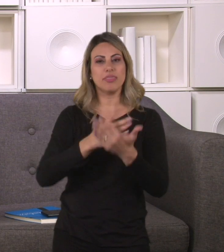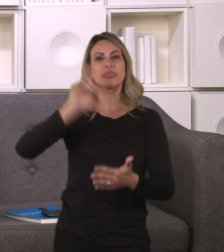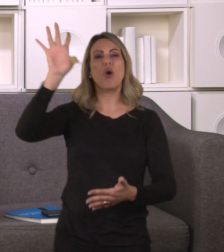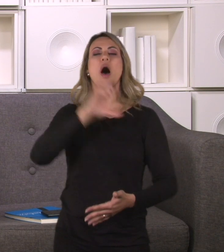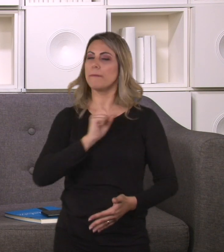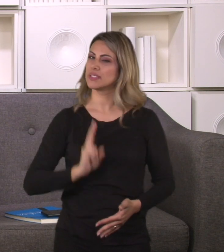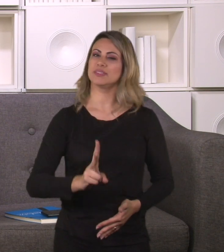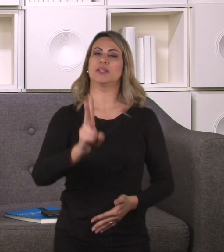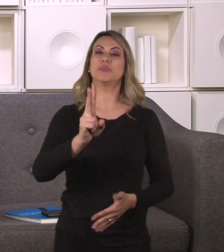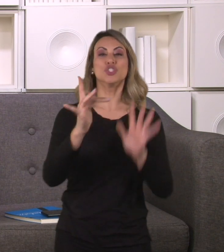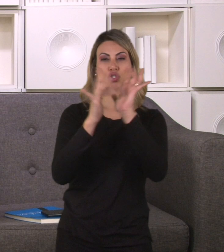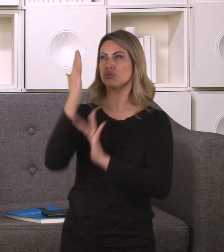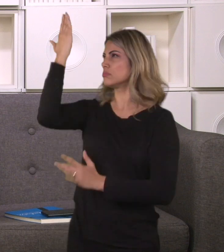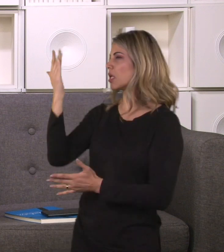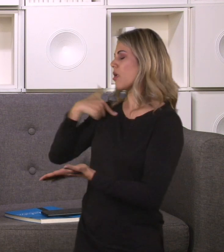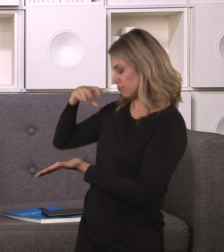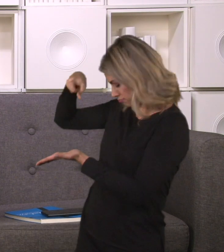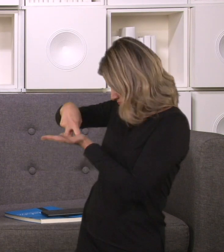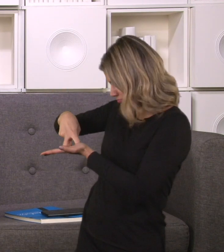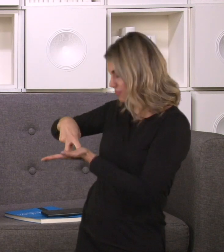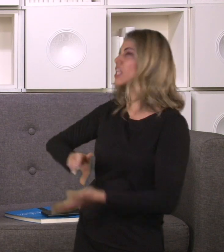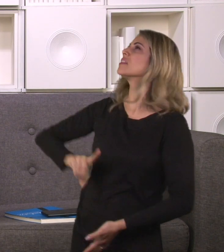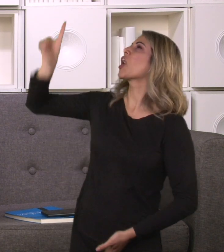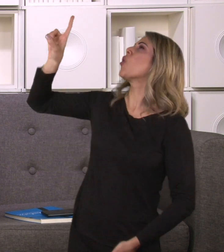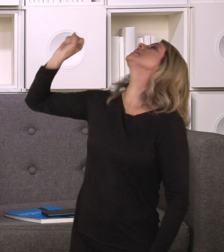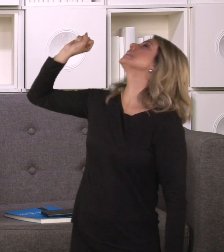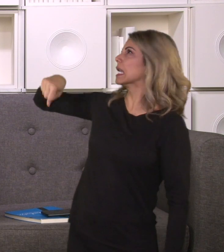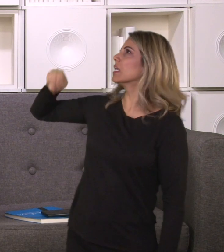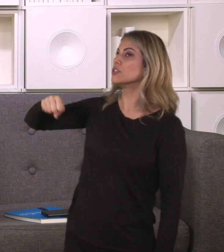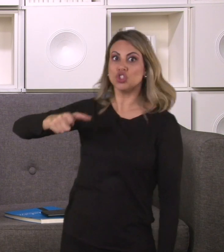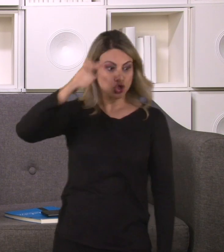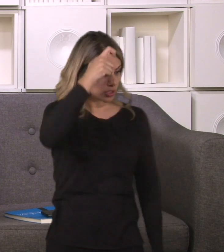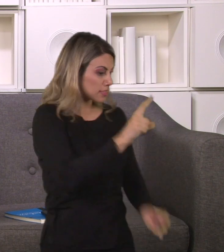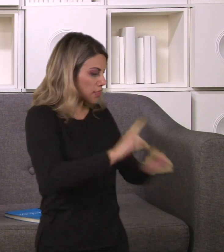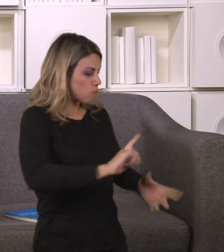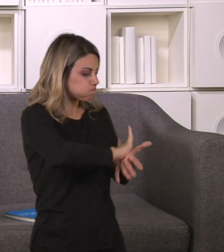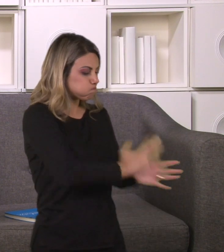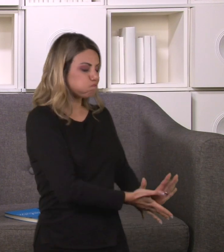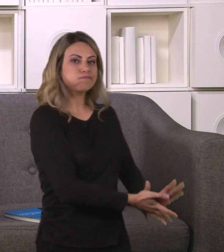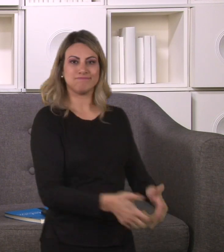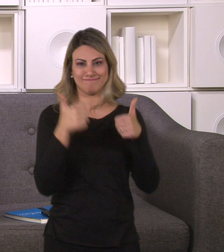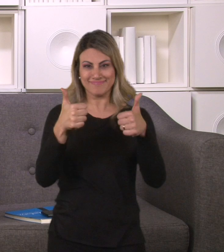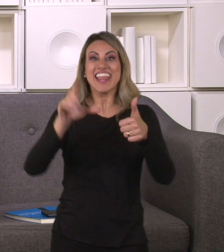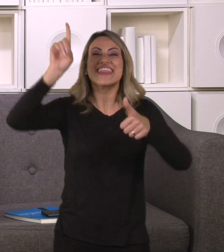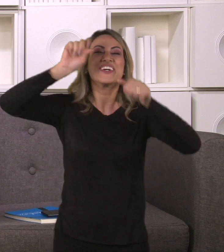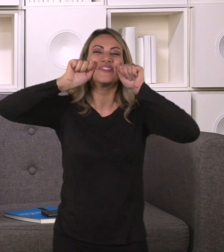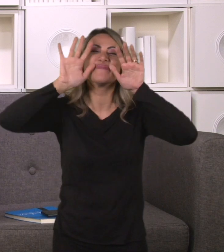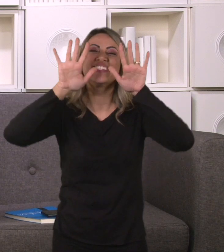joelhos na presença de Deus, dizendo sim para o nosso Pai e não para o Satanás. Deus te